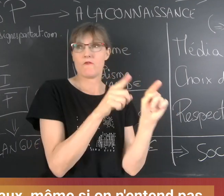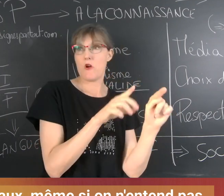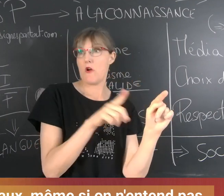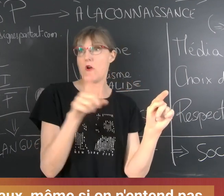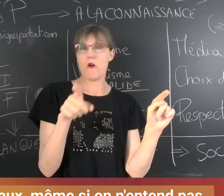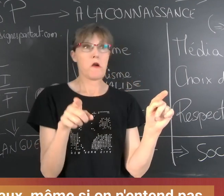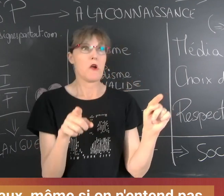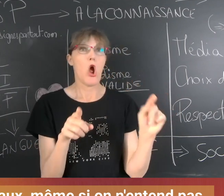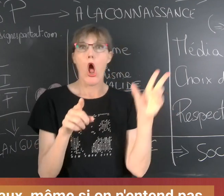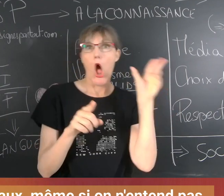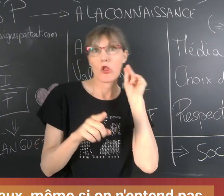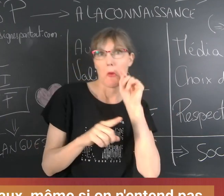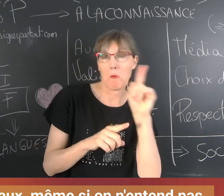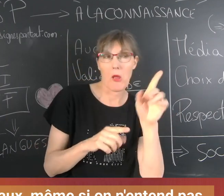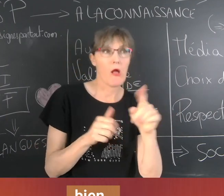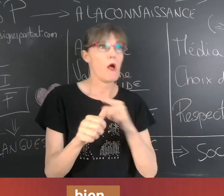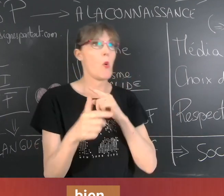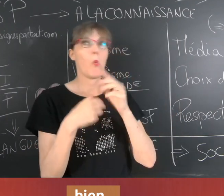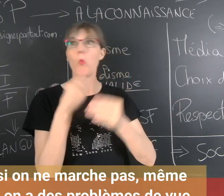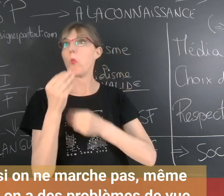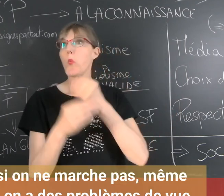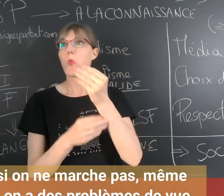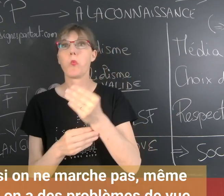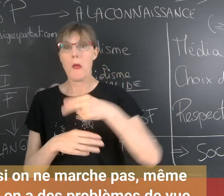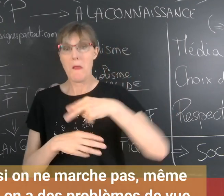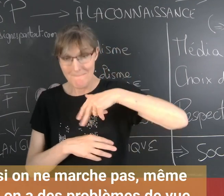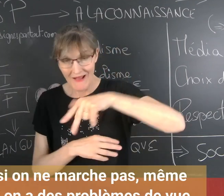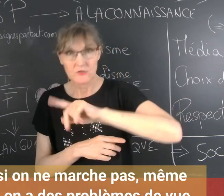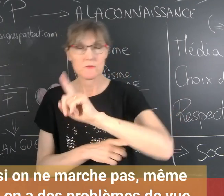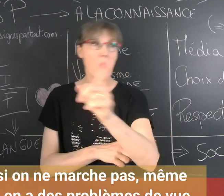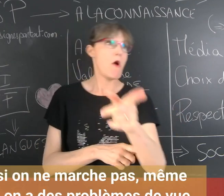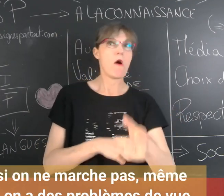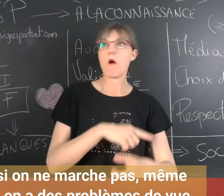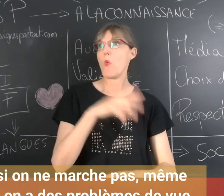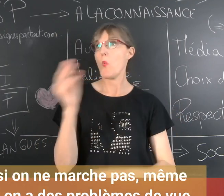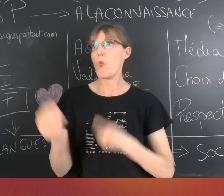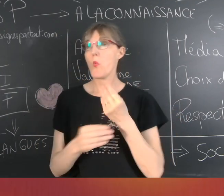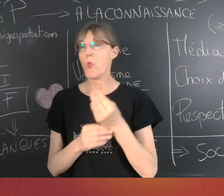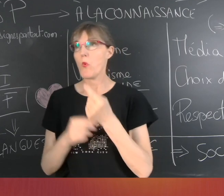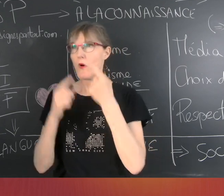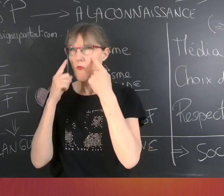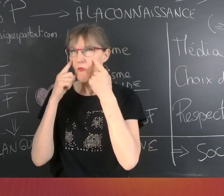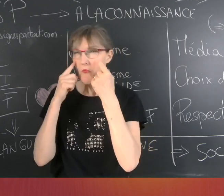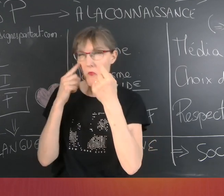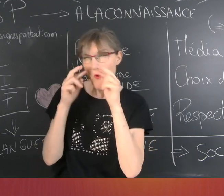on est tous égaux. Même si on n'entend pas bien, on ne marche pas, même si on a des problèmes de vue,